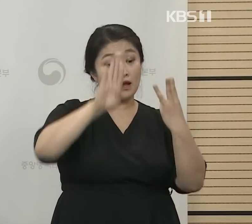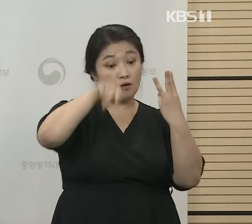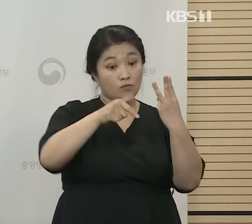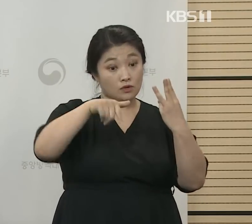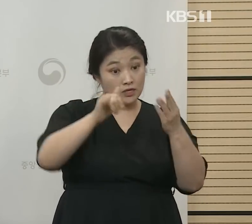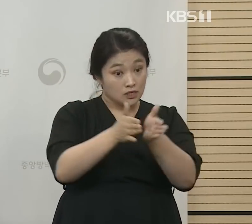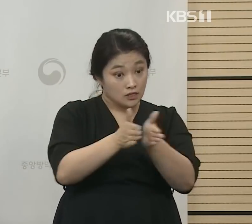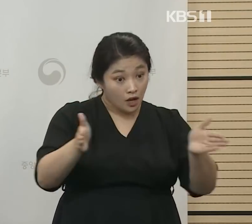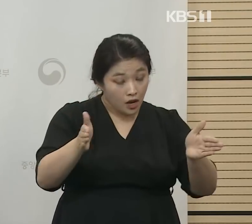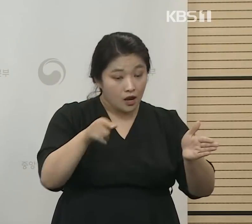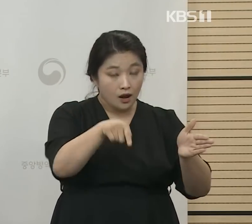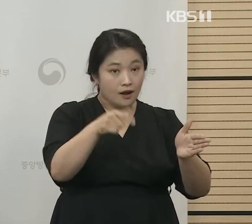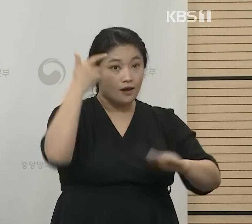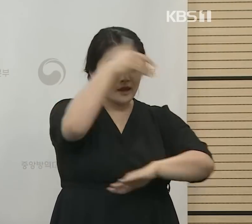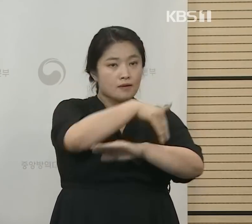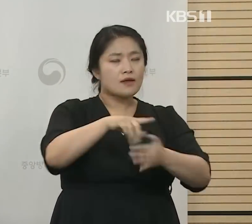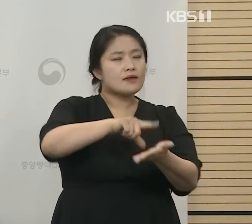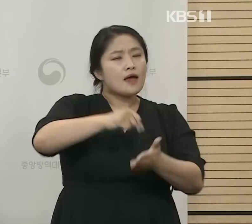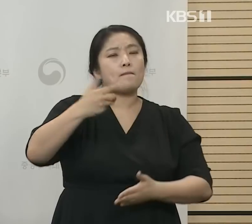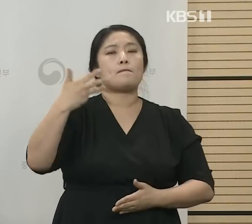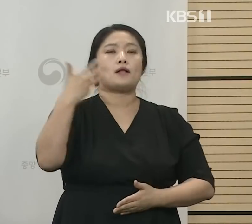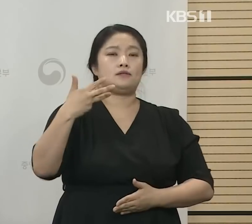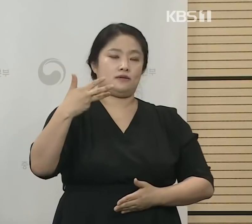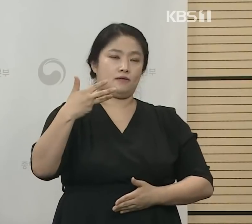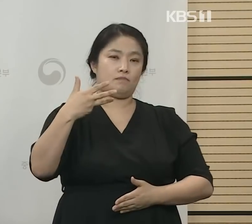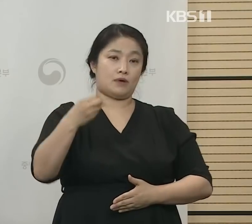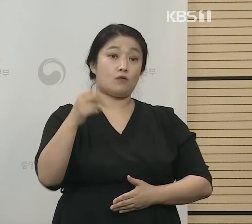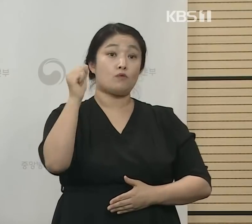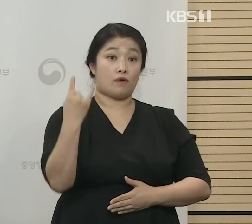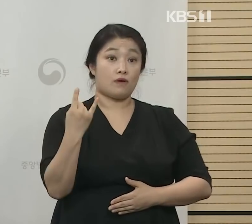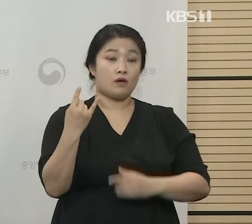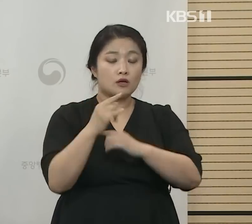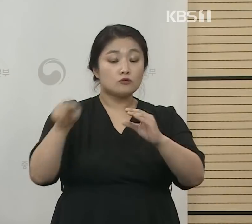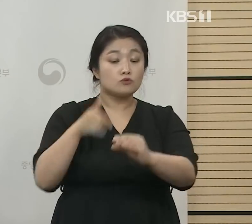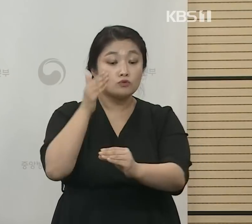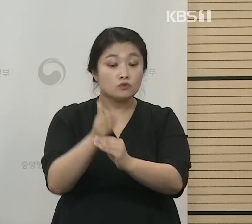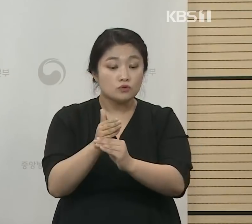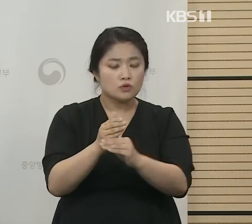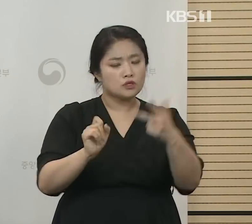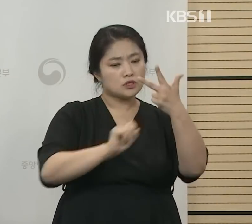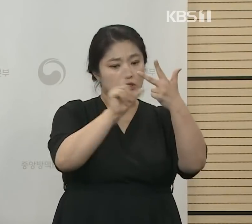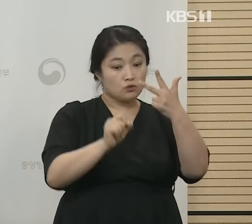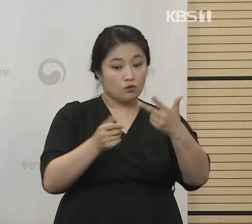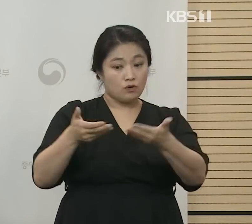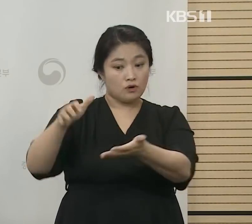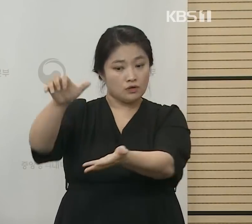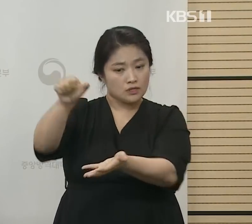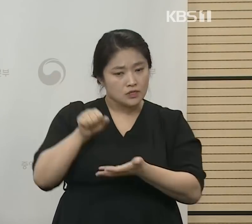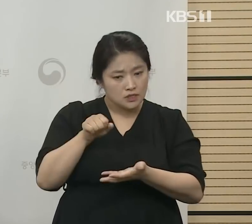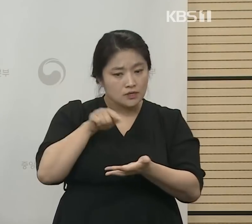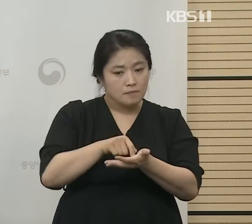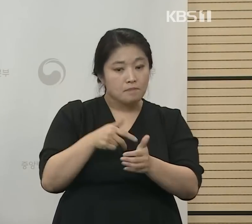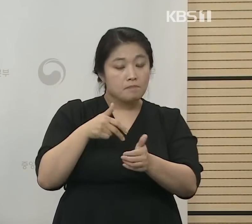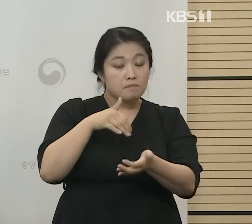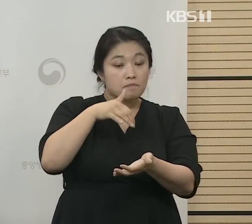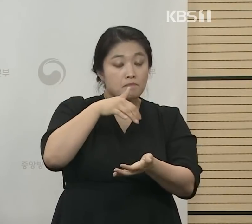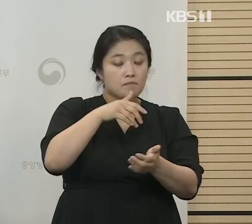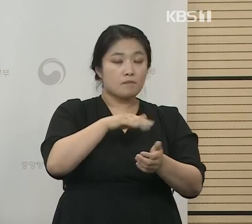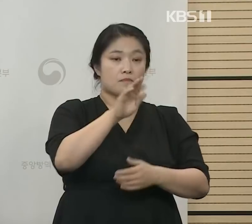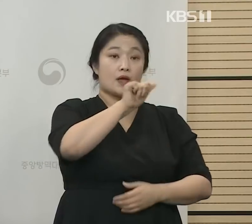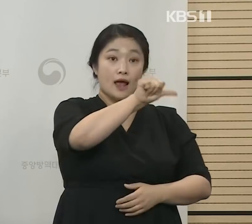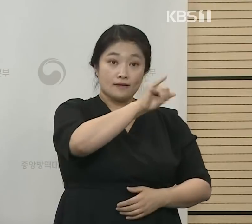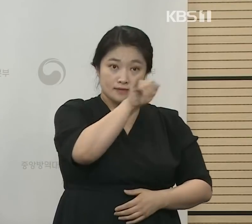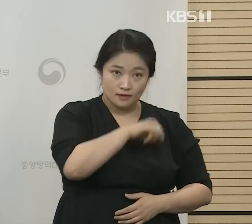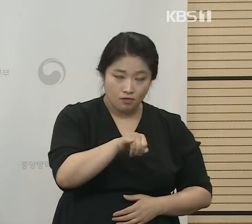3분기 도입이 예정된 백신은 약 8천만 회분이며 이 중에 7월에 공급되는 백신은